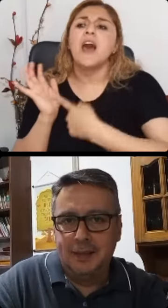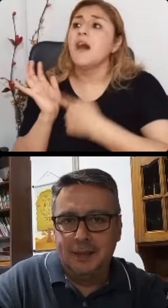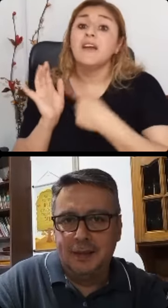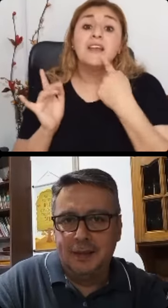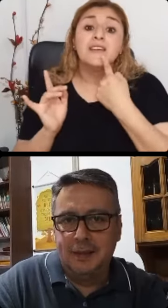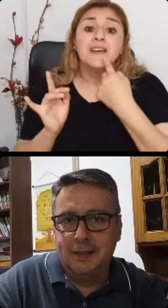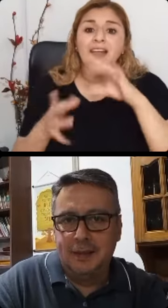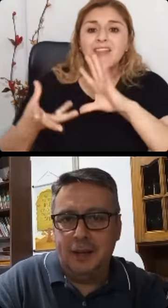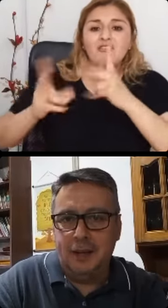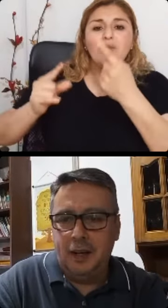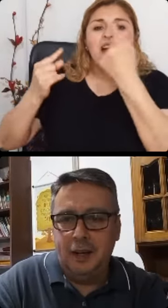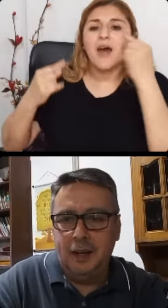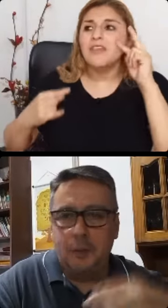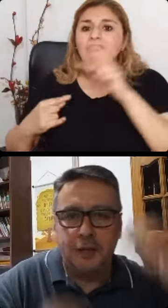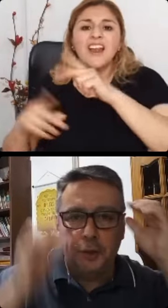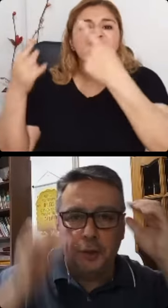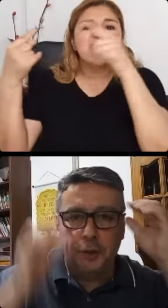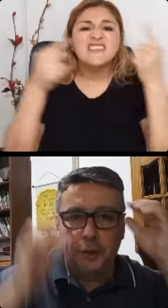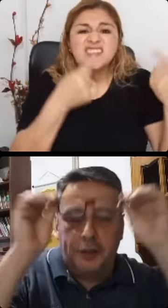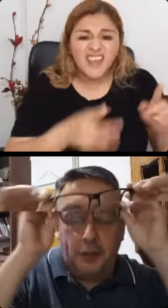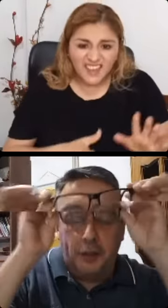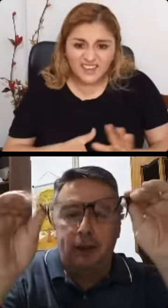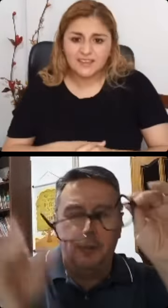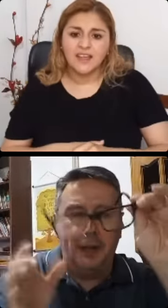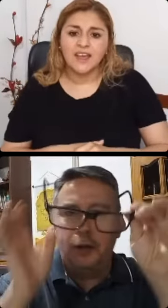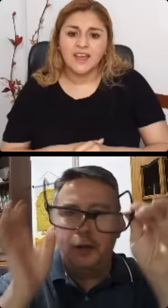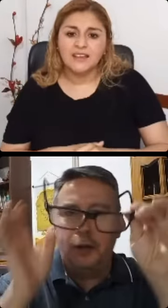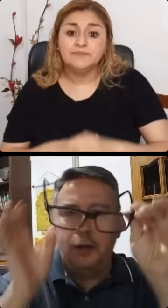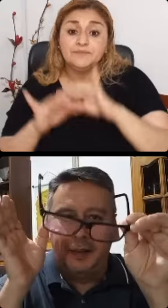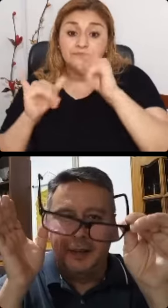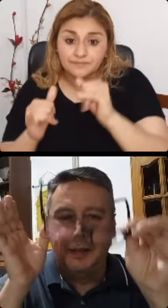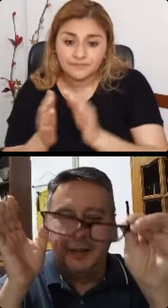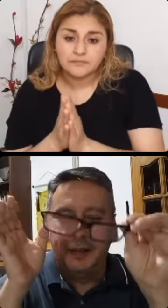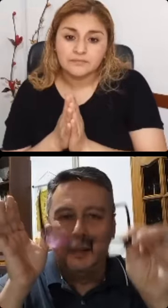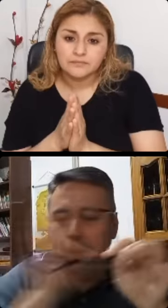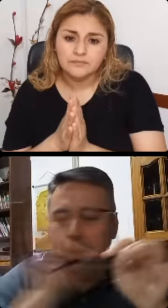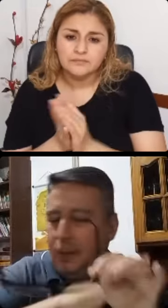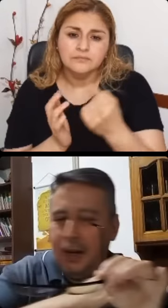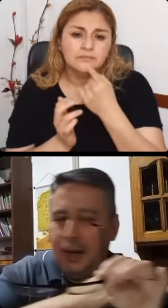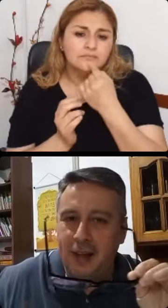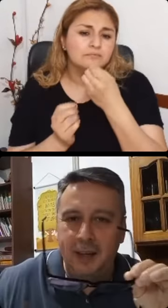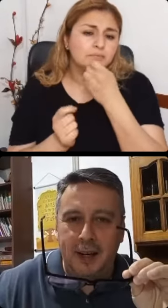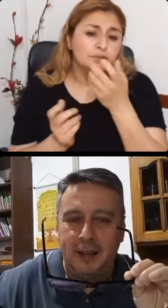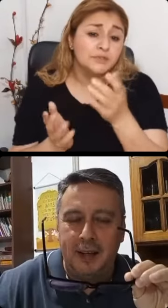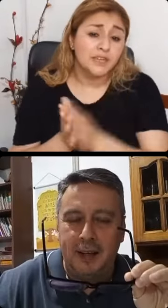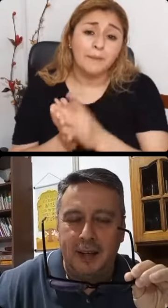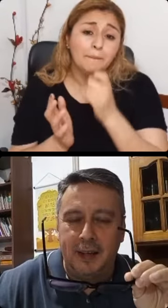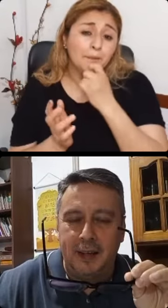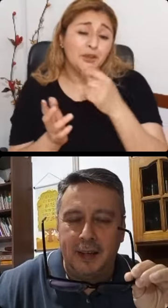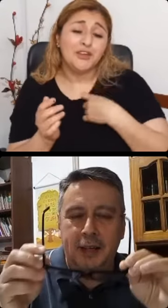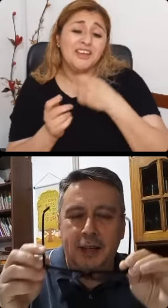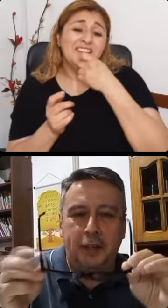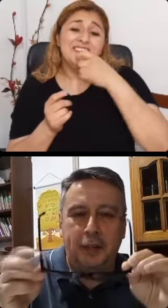¿sí? es como si yo tuviera no estos lentes tuviera otros lentes tuviera 20 lentes y si yo quiero